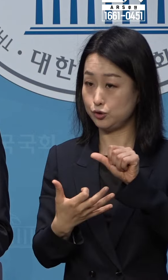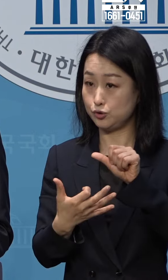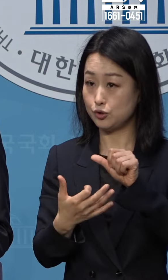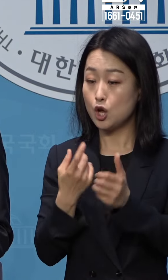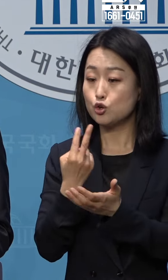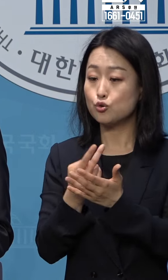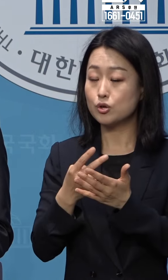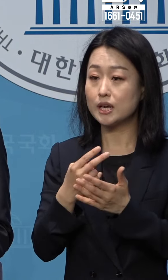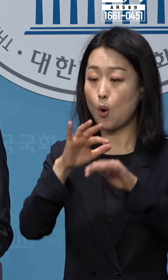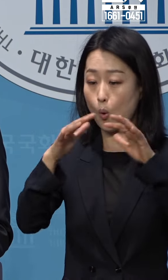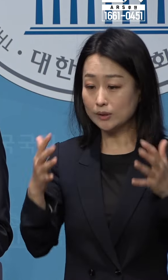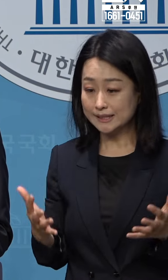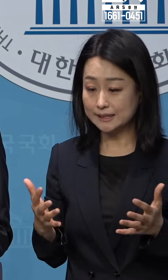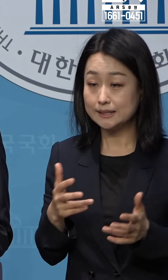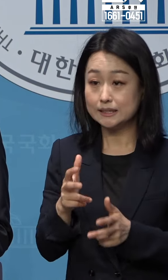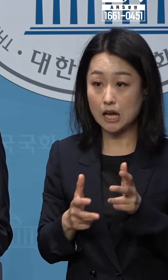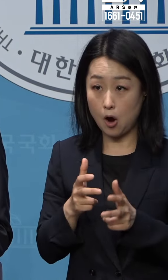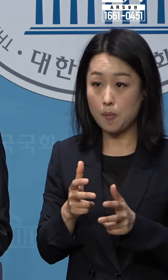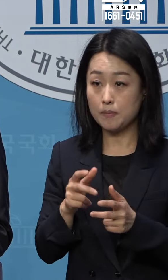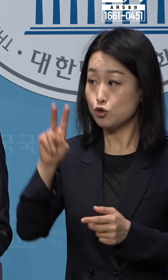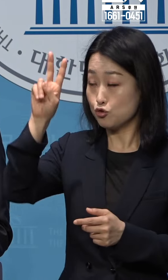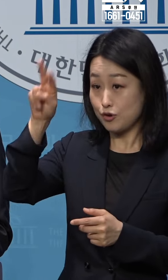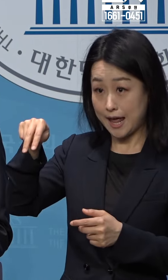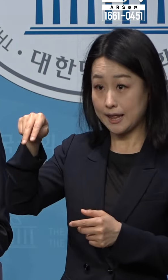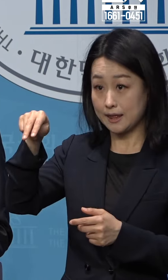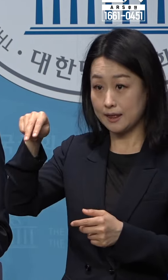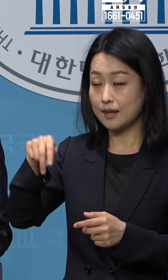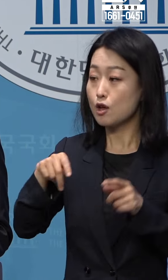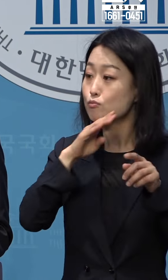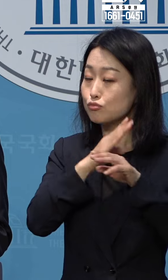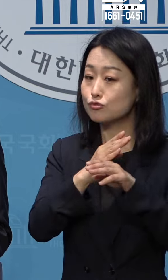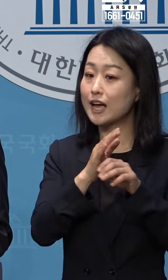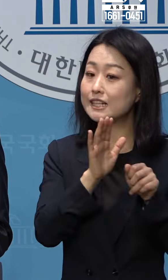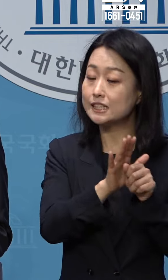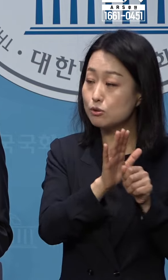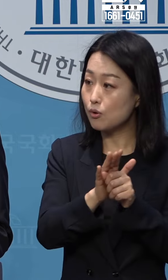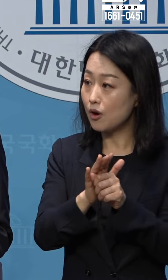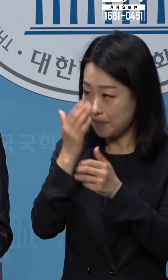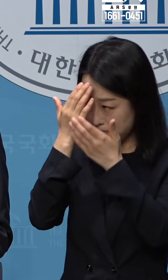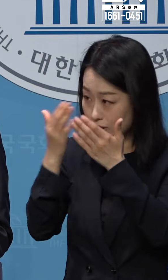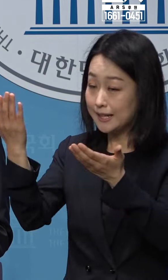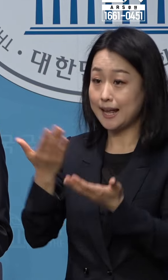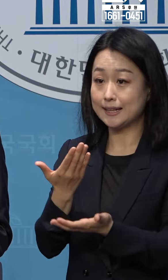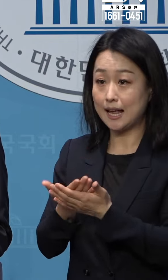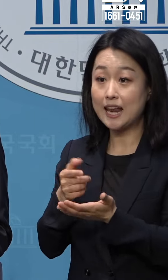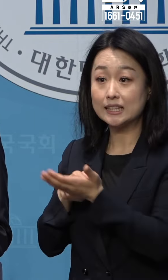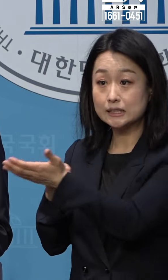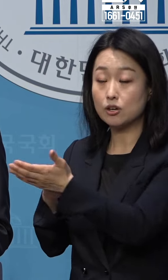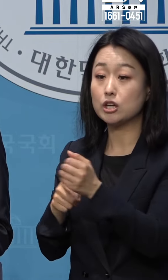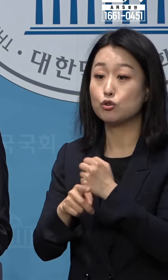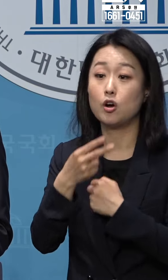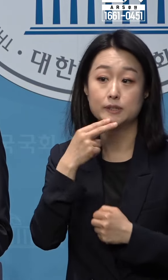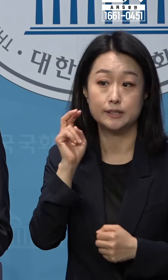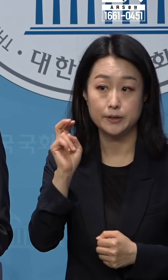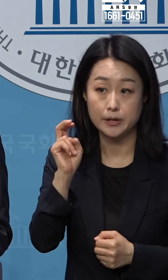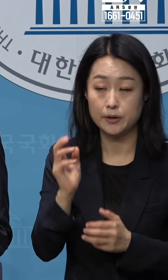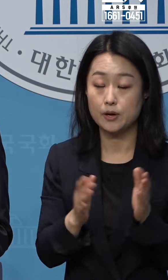유리온실 지원 사업에 대한 유엔 대북제재 면제 신청을 할 이유가 없었습니다